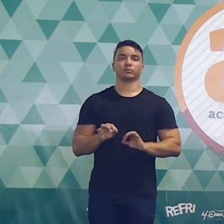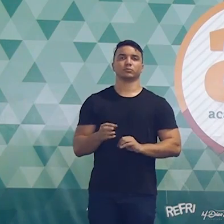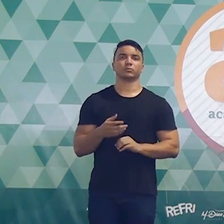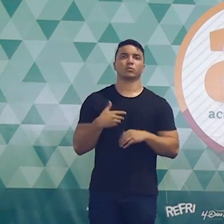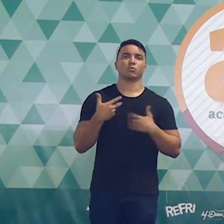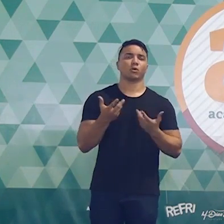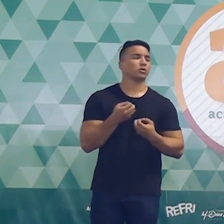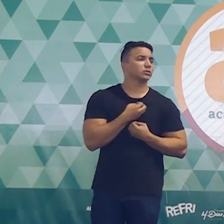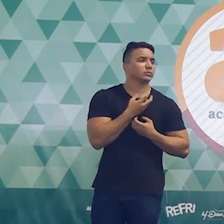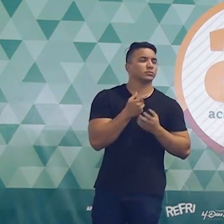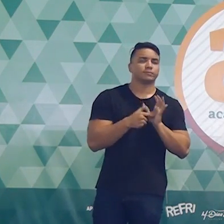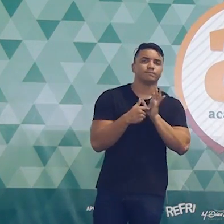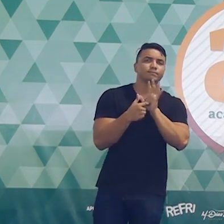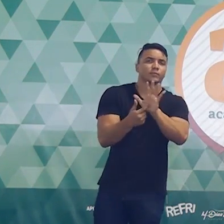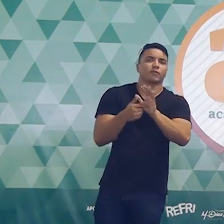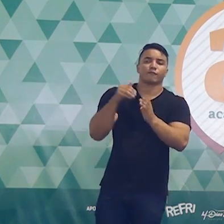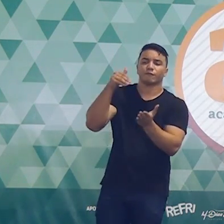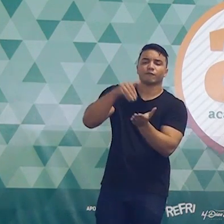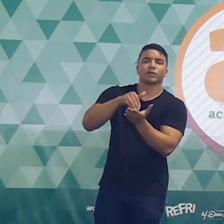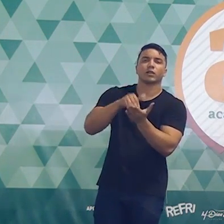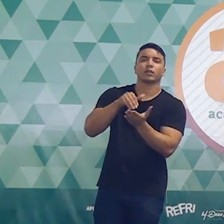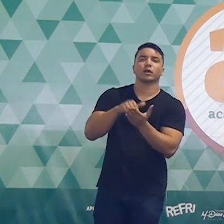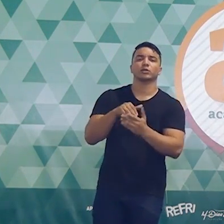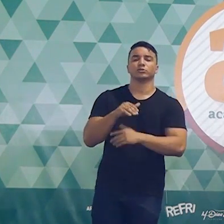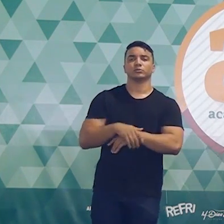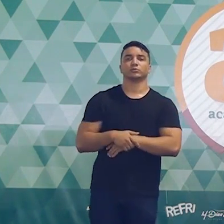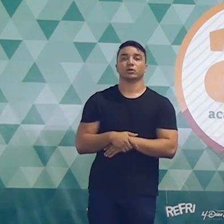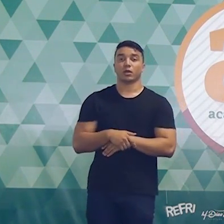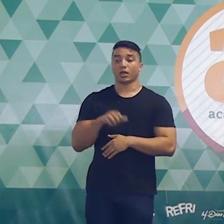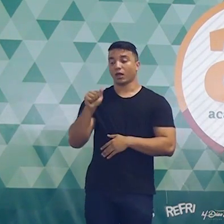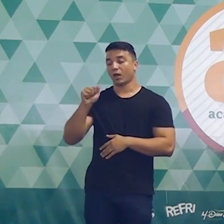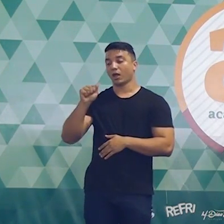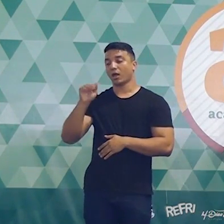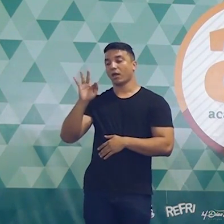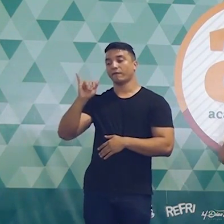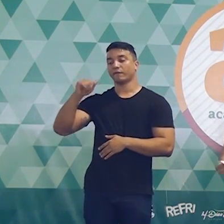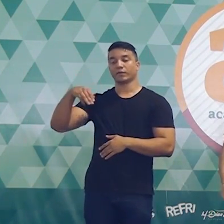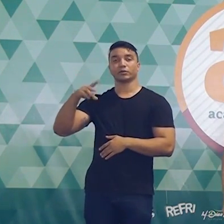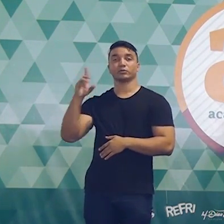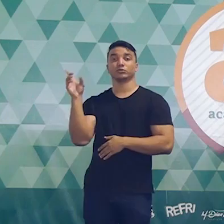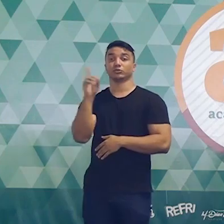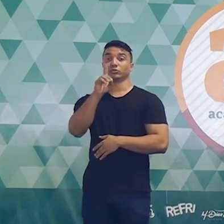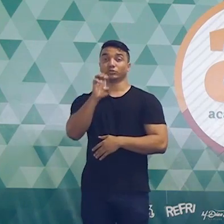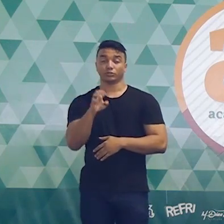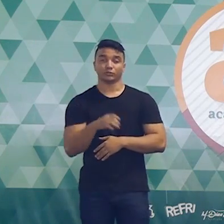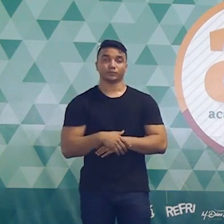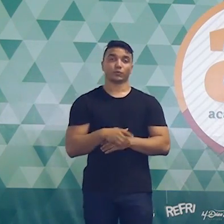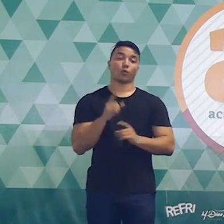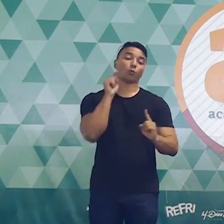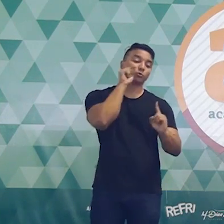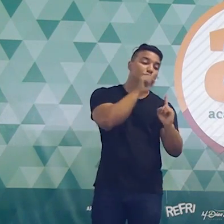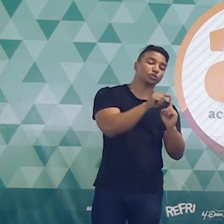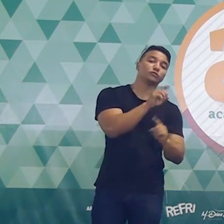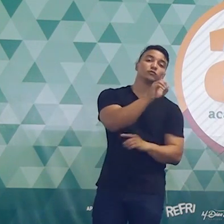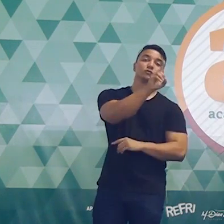Quais são as expressões que indicam finalidade? A fim de, com o objetivo de,